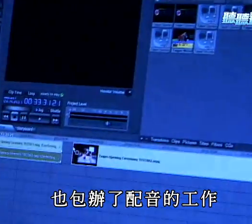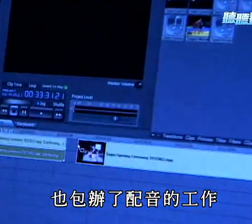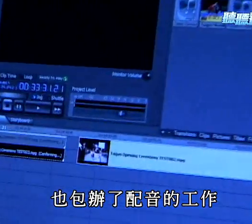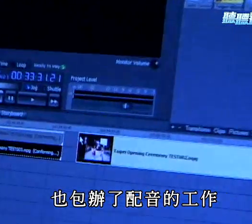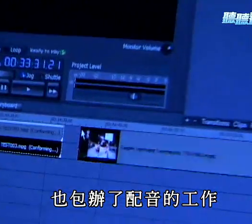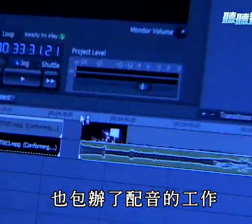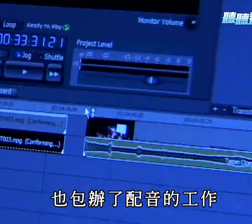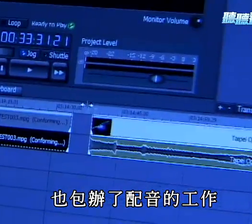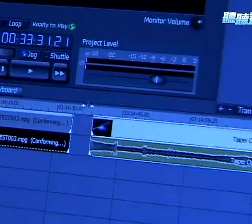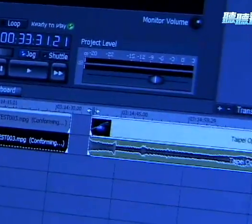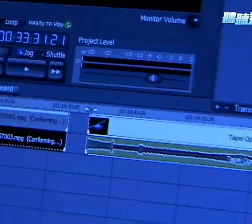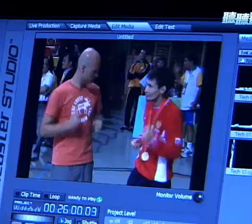工作。